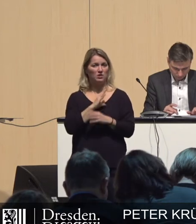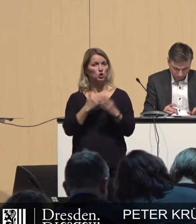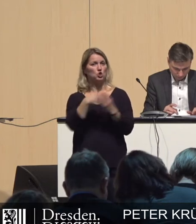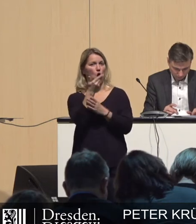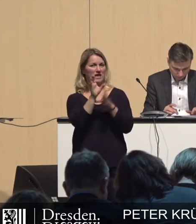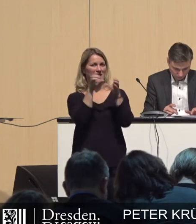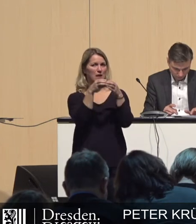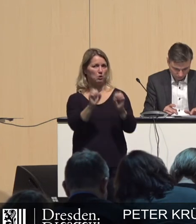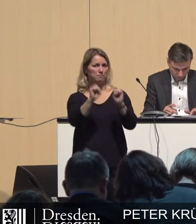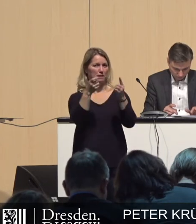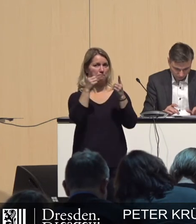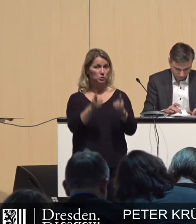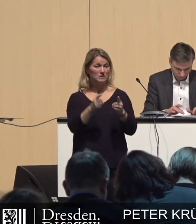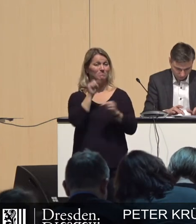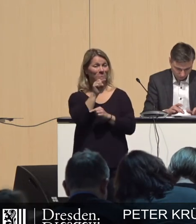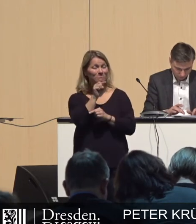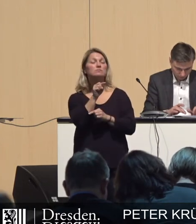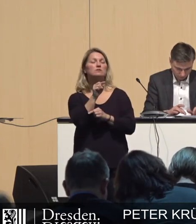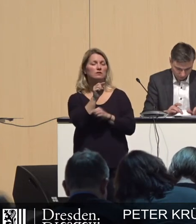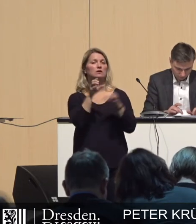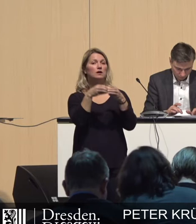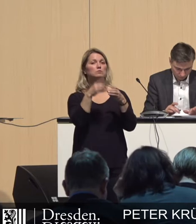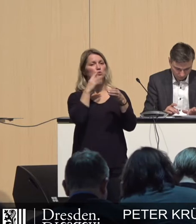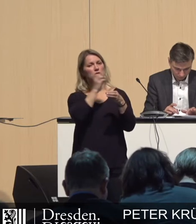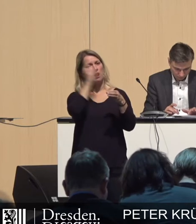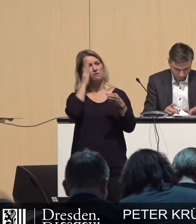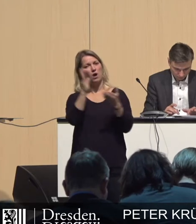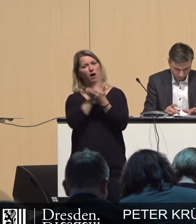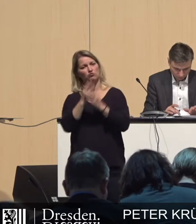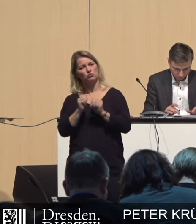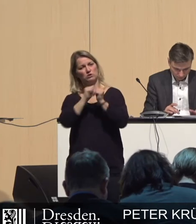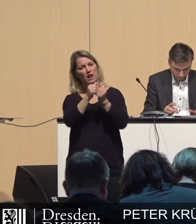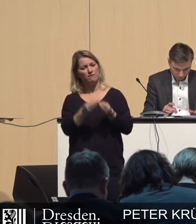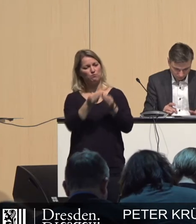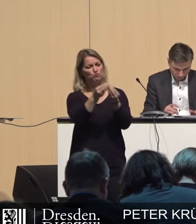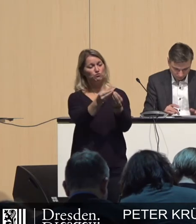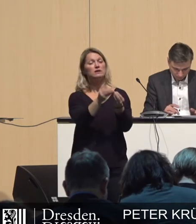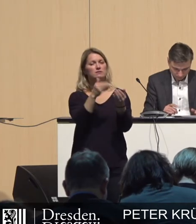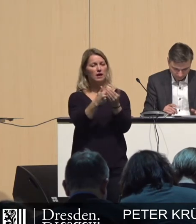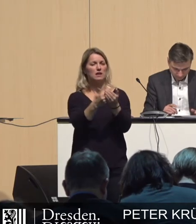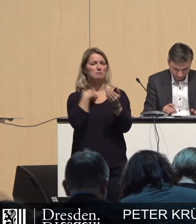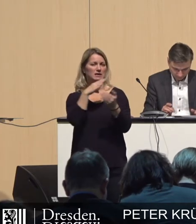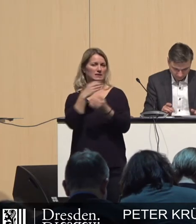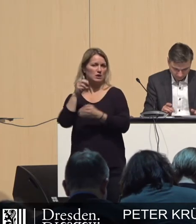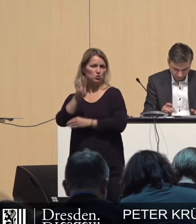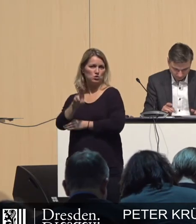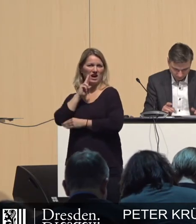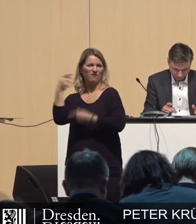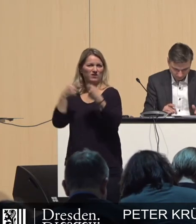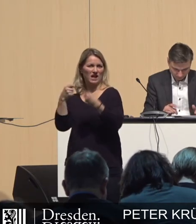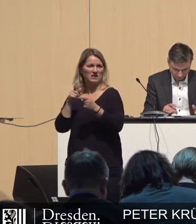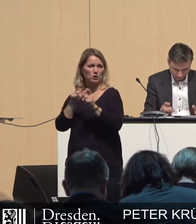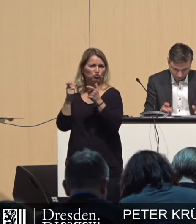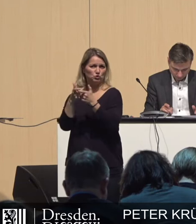Mittel zu entscheiden hat, eine klare Entscheidungshilfe zu geben, haben wir als CDU-Fraktion mit einem Ergänzungsantrag im Finanzausschuss